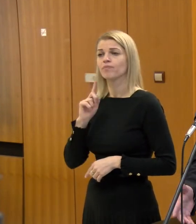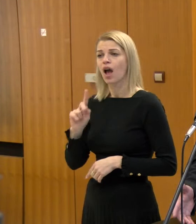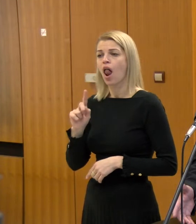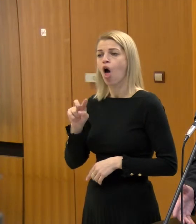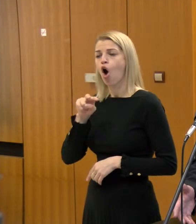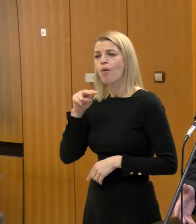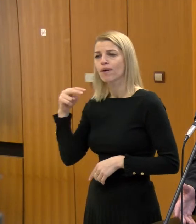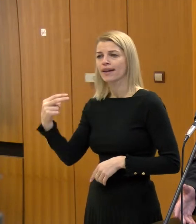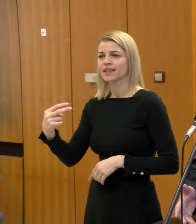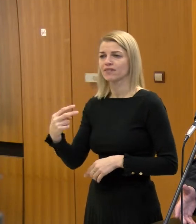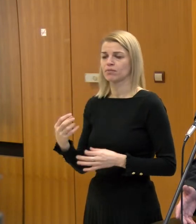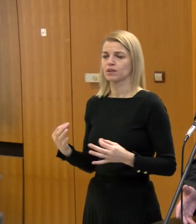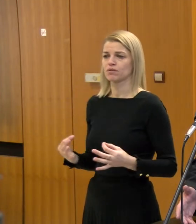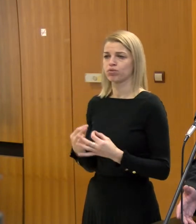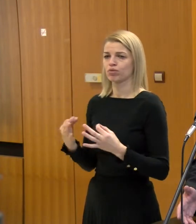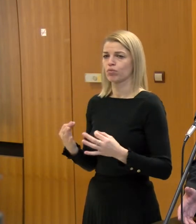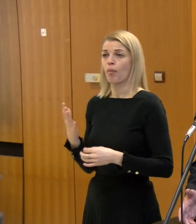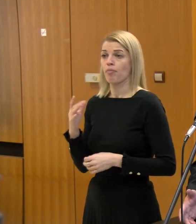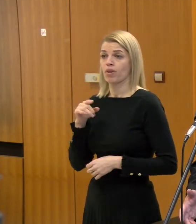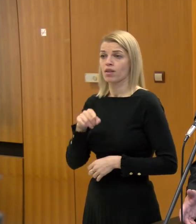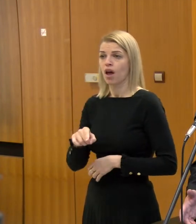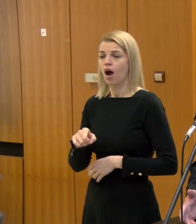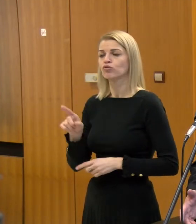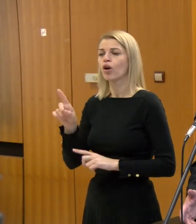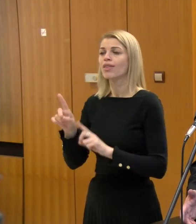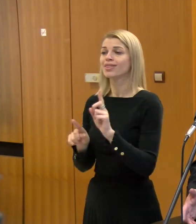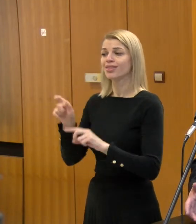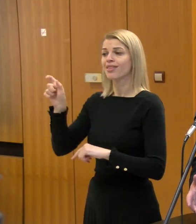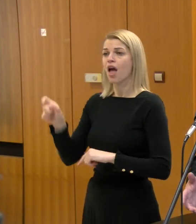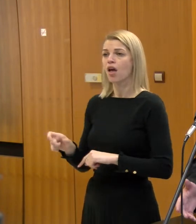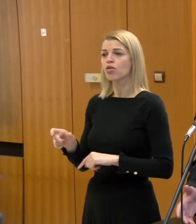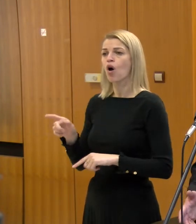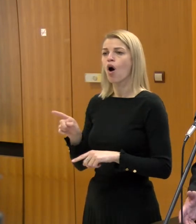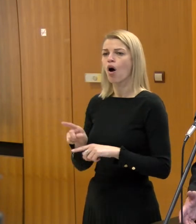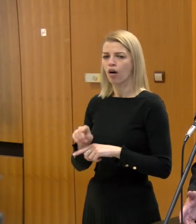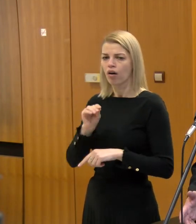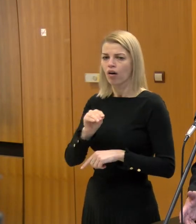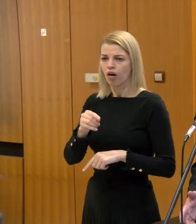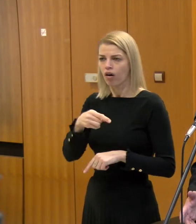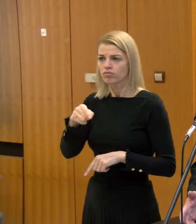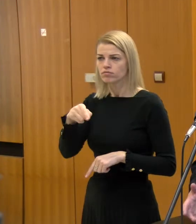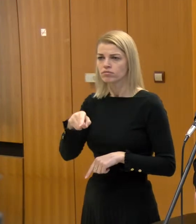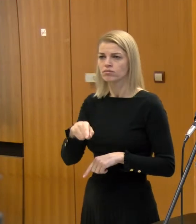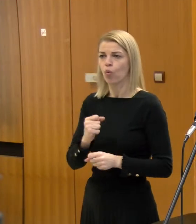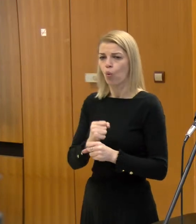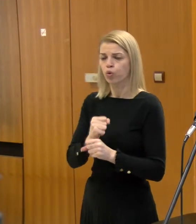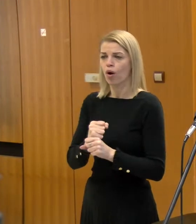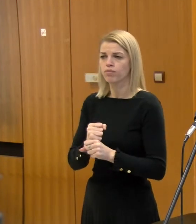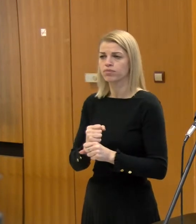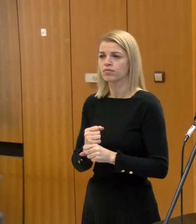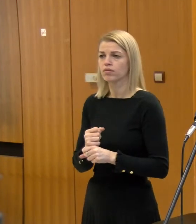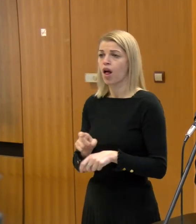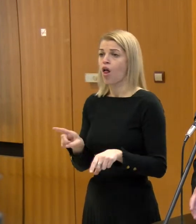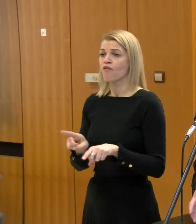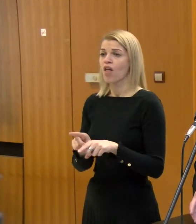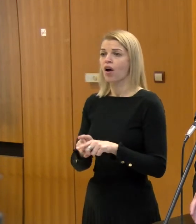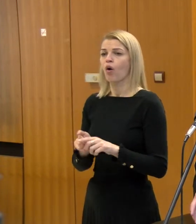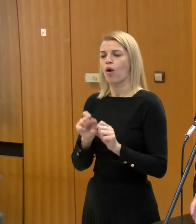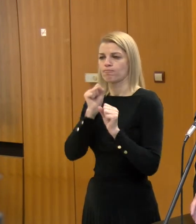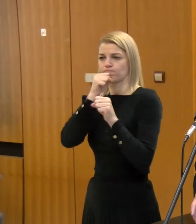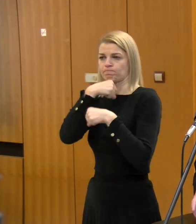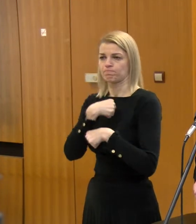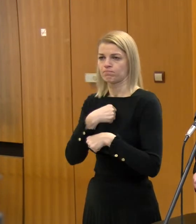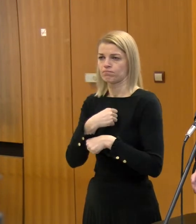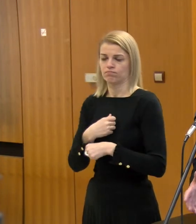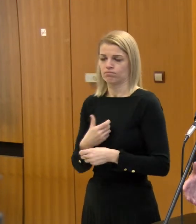objektívnym spôsobom. Nie tak, že ich niekto bude na ne nahovárať, ale ani ich pred deťmi